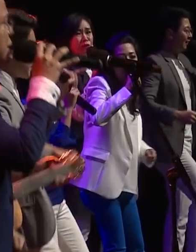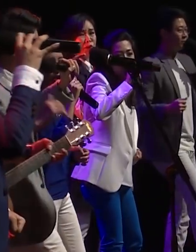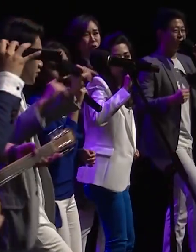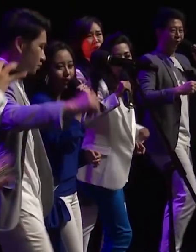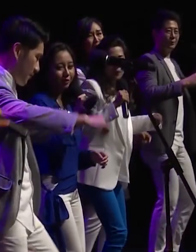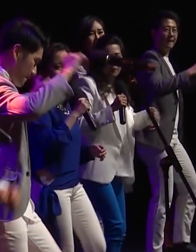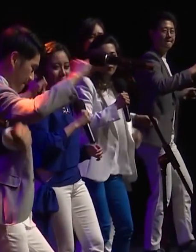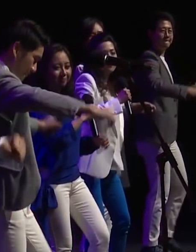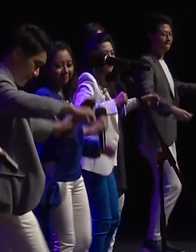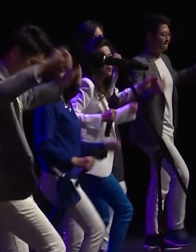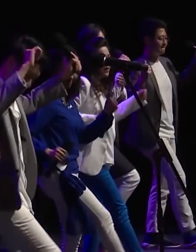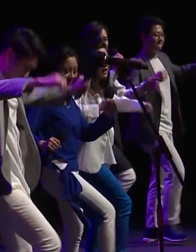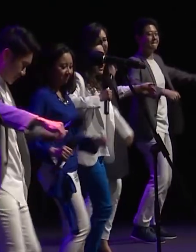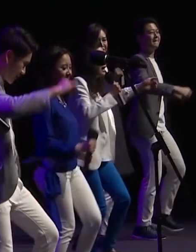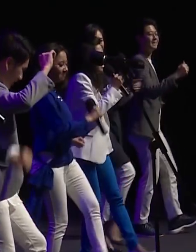pilihanku.